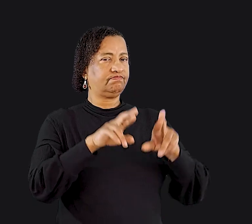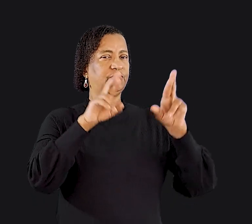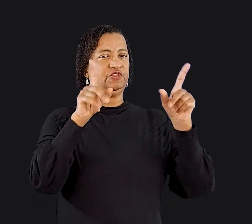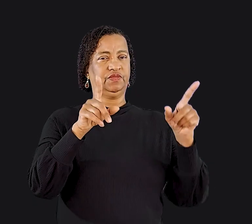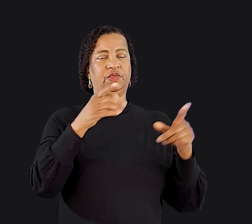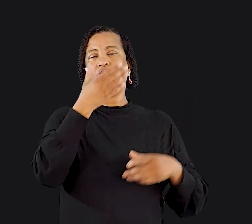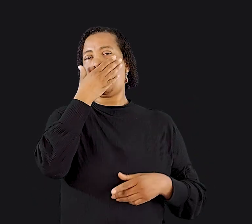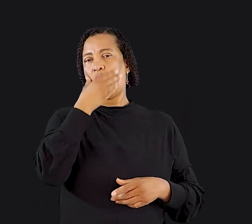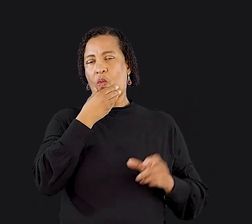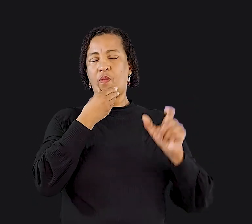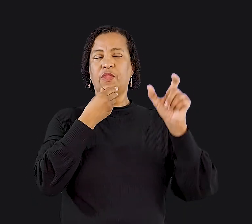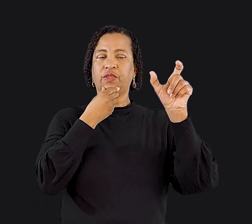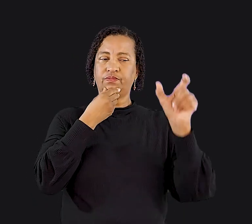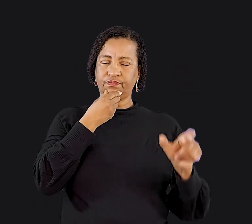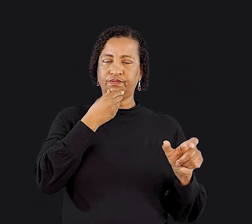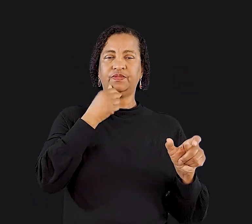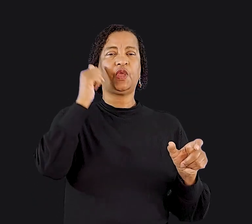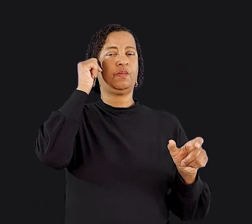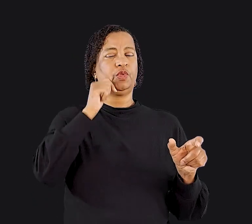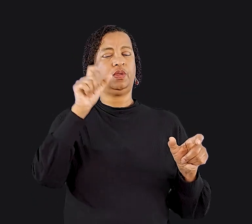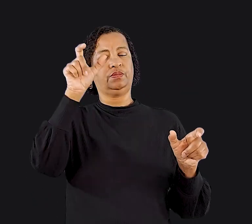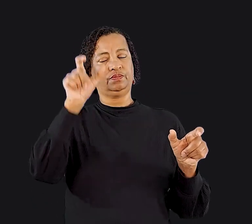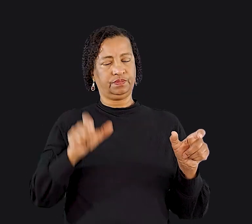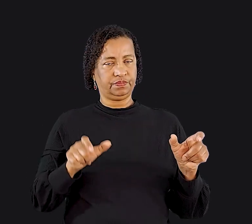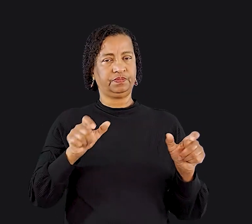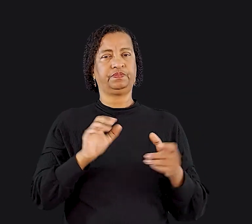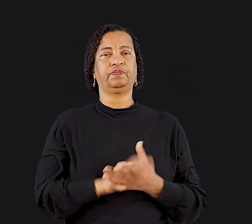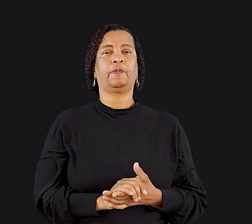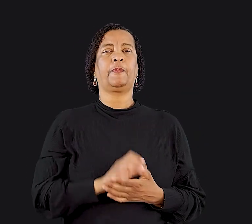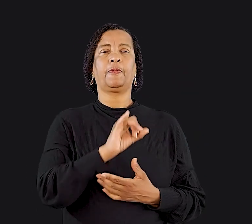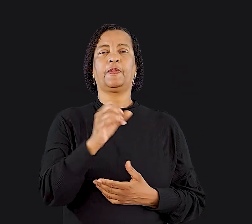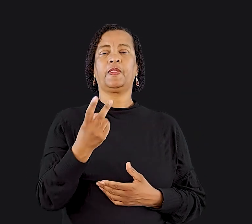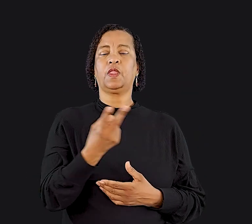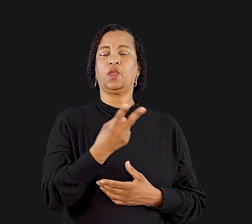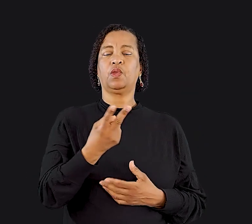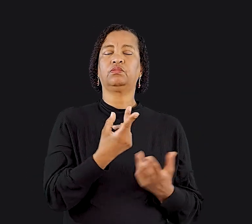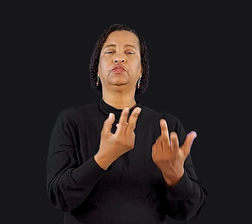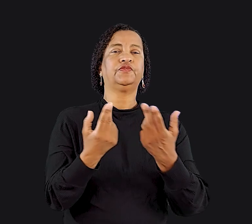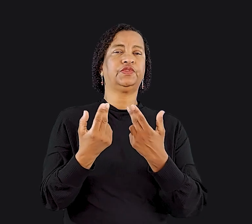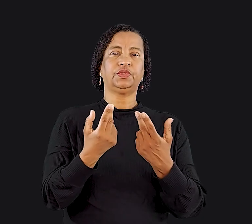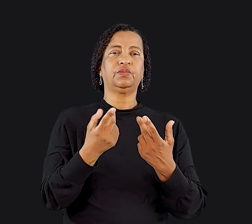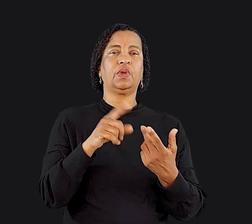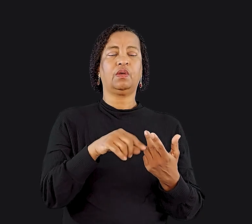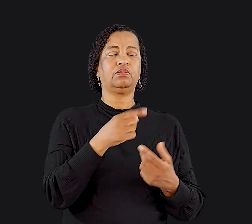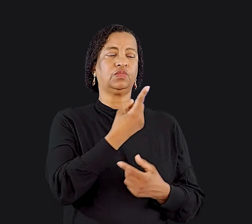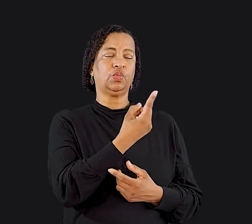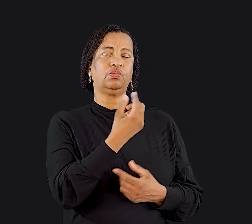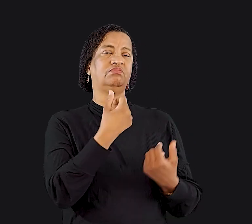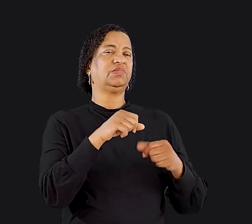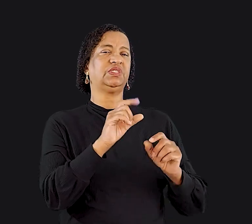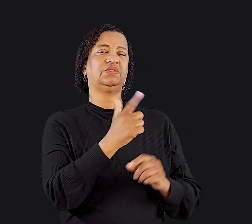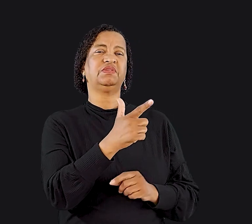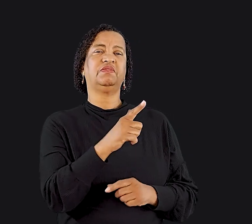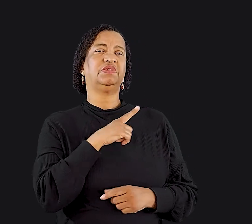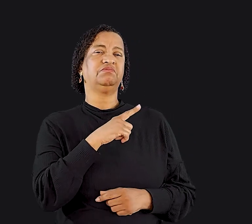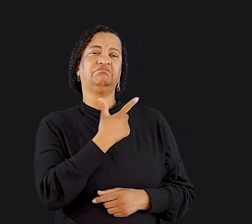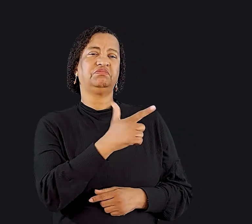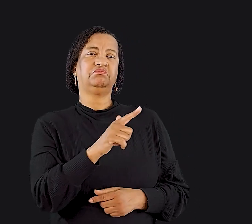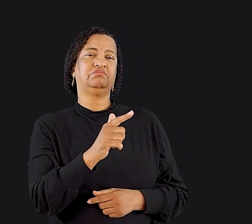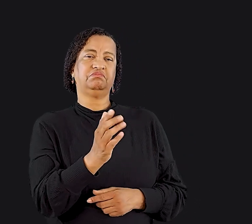diferença. Homem é homem e mulher é mulher. Se os dois fossem exatamente iguais, um seria desnecessário. As Escrituras